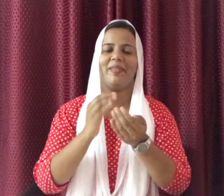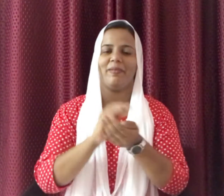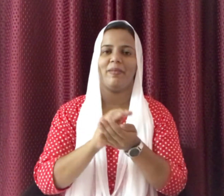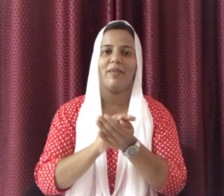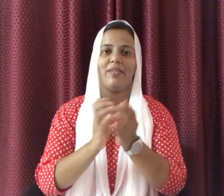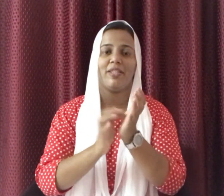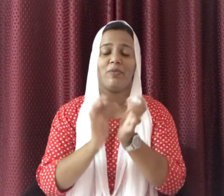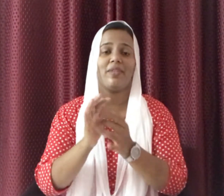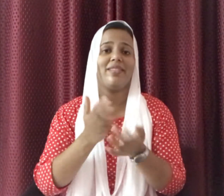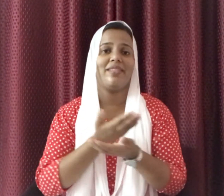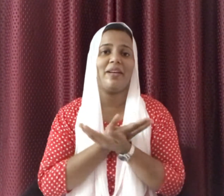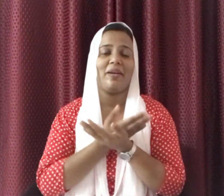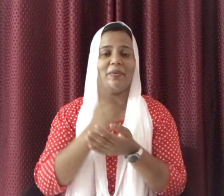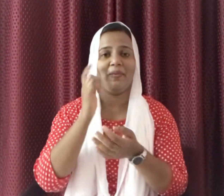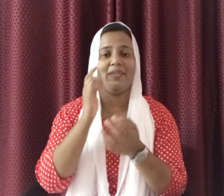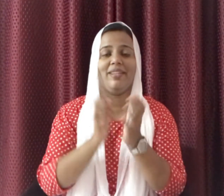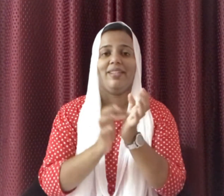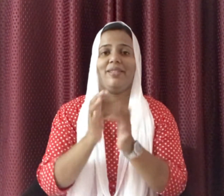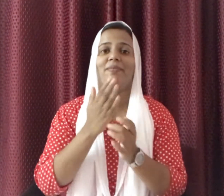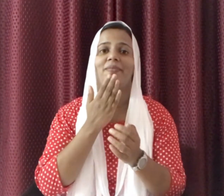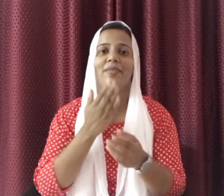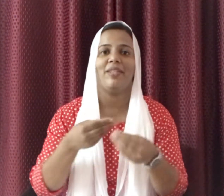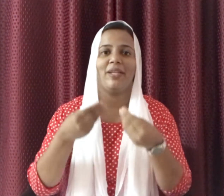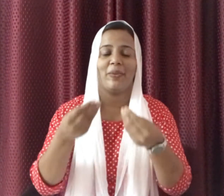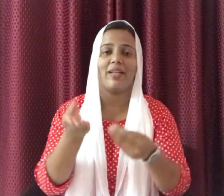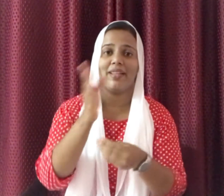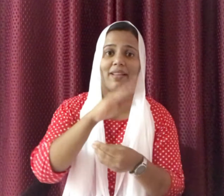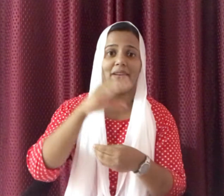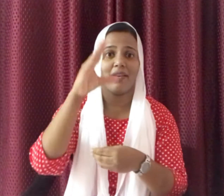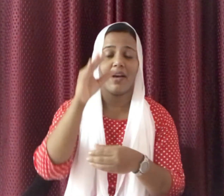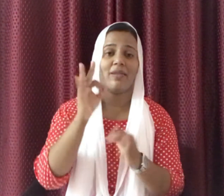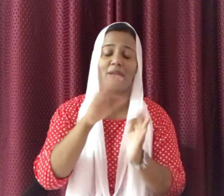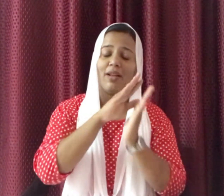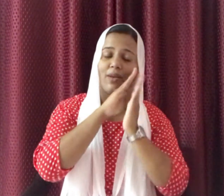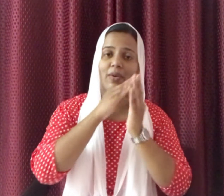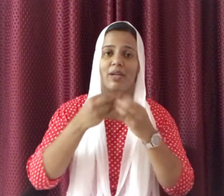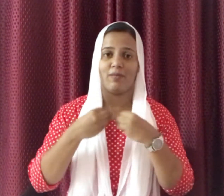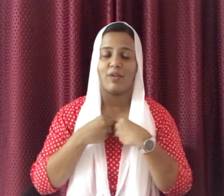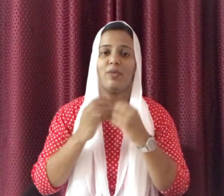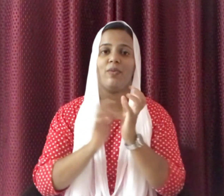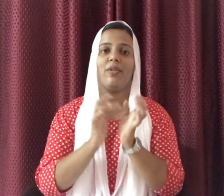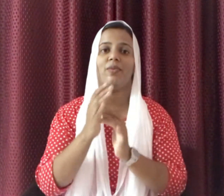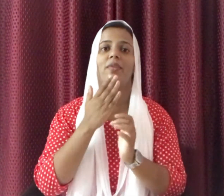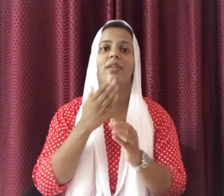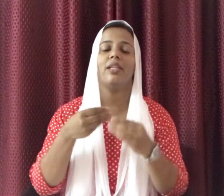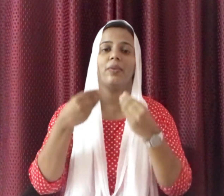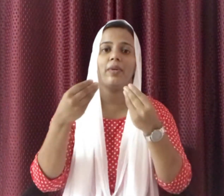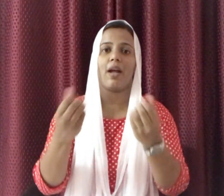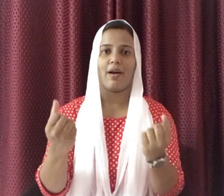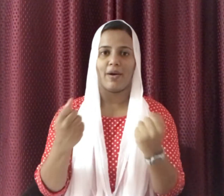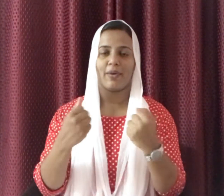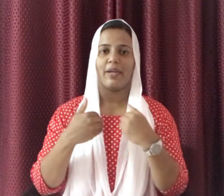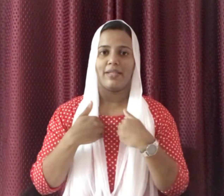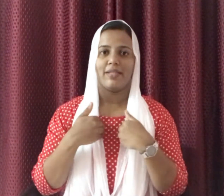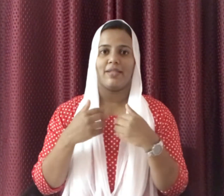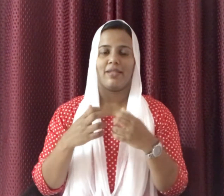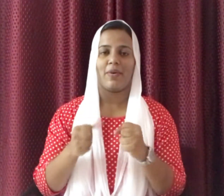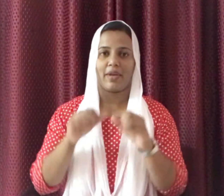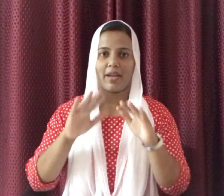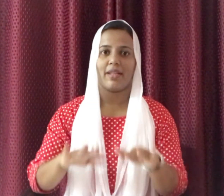പരിപാലിച്ച കർത്താവിൻ്റെ സ്നേഹത്തിനായിട്ട് നന്ദി പറഞ്ഞാട്ടെ. കഴിഞ്ഞ രാത്രി നമുക്ക് തന്ന നല്ല ഉറക്കത്തിനായിട്ട് സ്തോത്രം പറഞ്ഞാട്ടെ. ആരോഗ്യത്തോടെ, സൗഖ്യത്തോടെ ഈ പ്രഭാതത്തിൽ നമ്മളെ